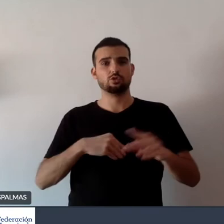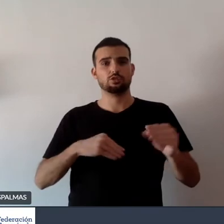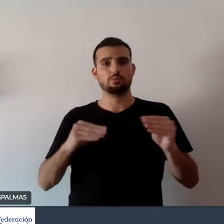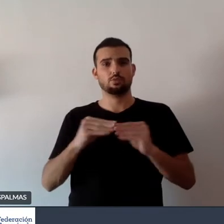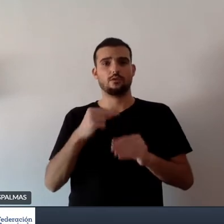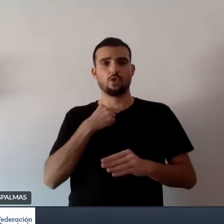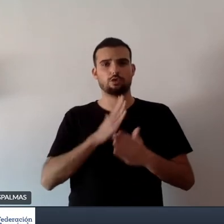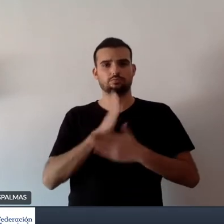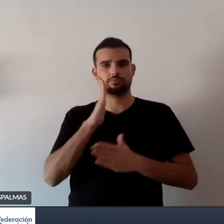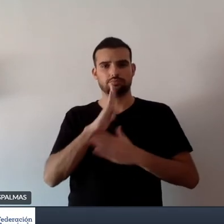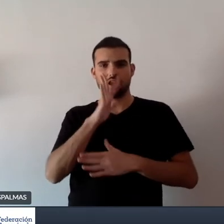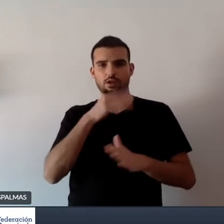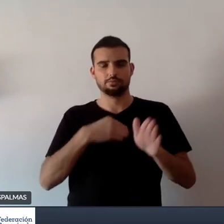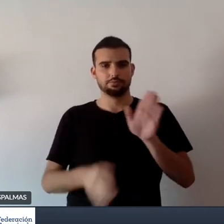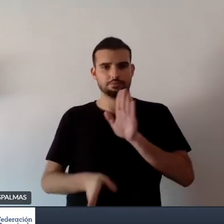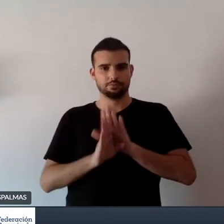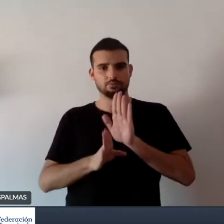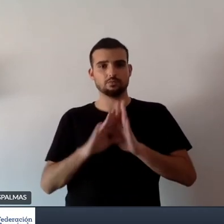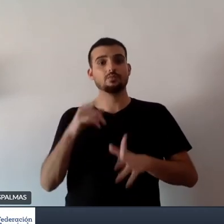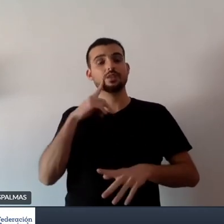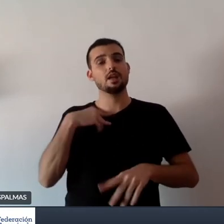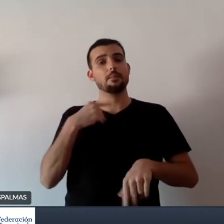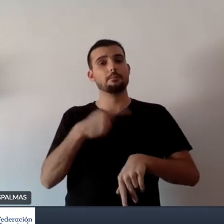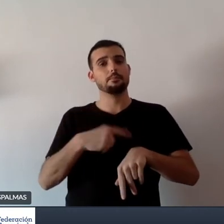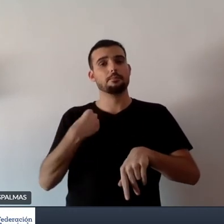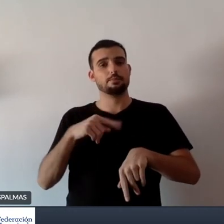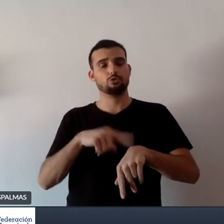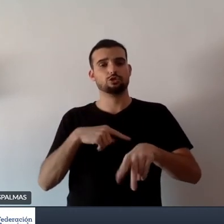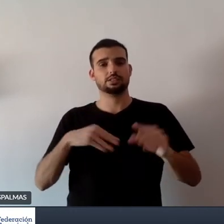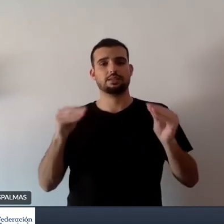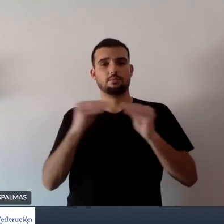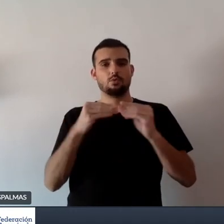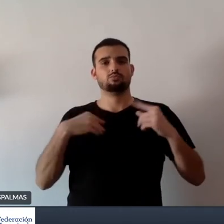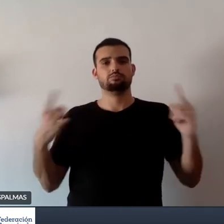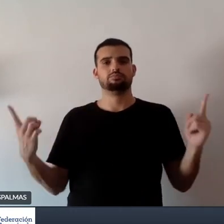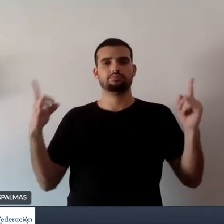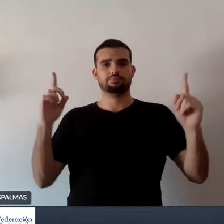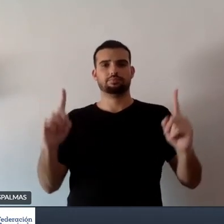Simultáneos. En ambos lados al mismo tiempo. Simultáneos.